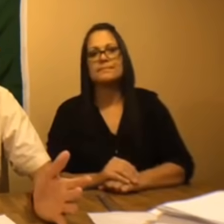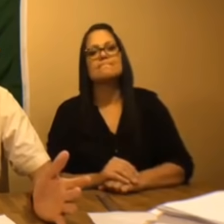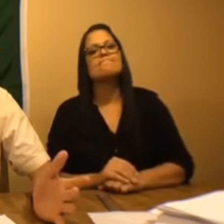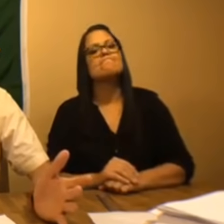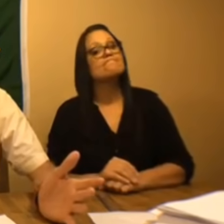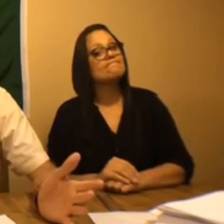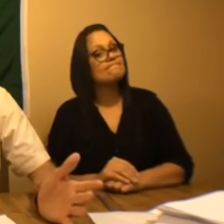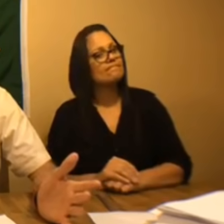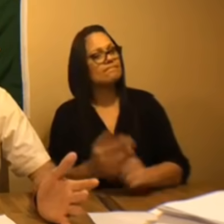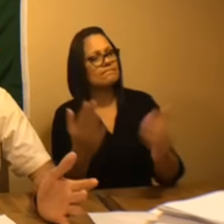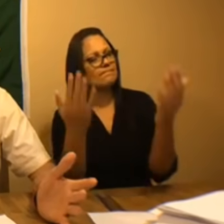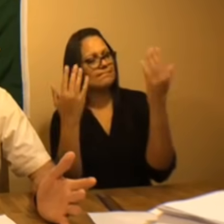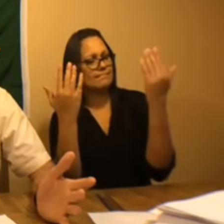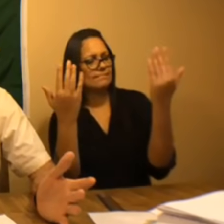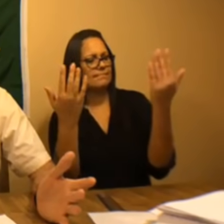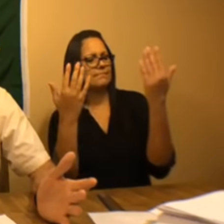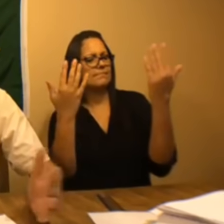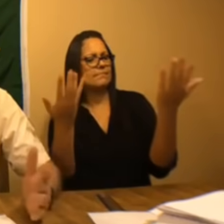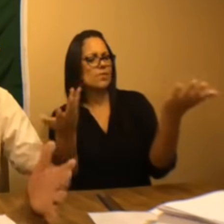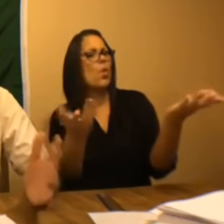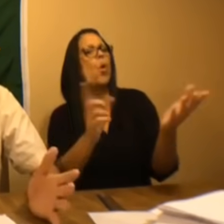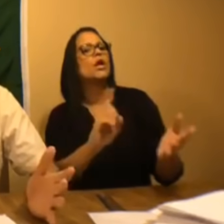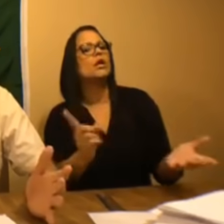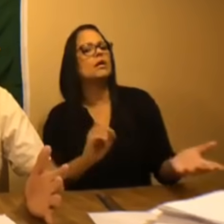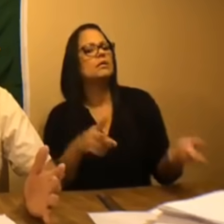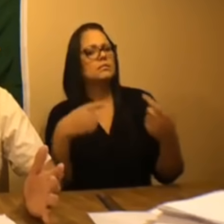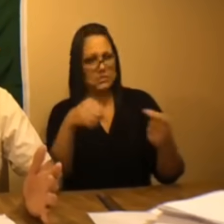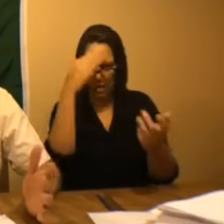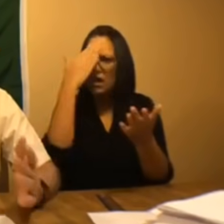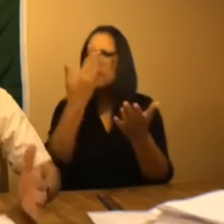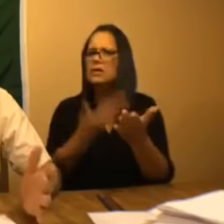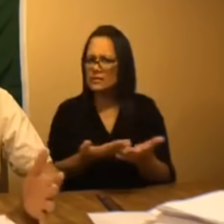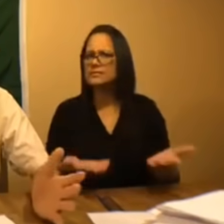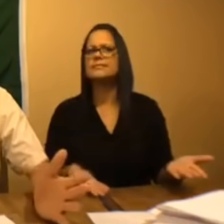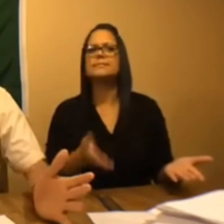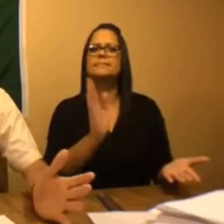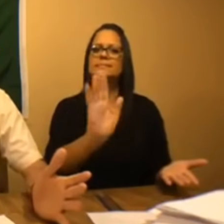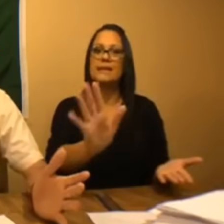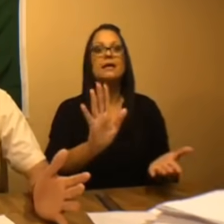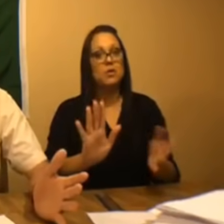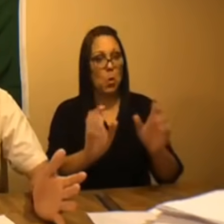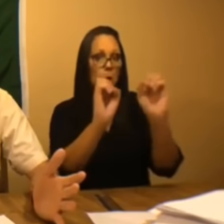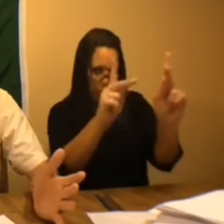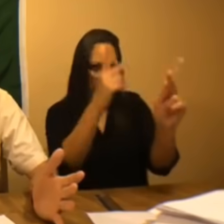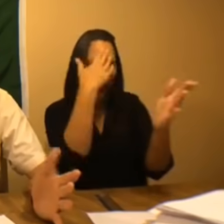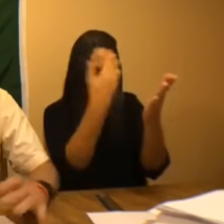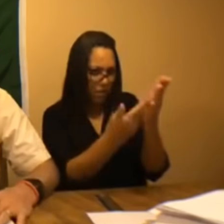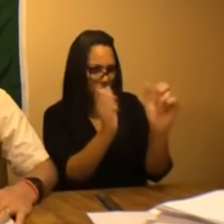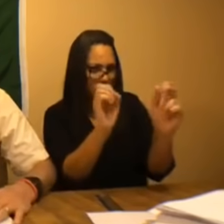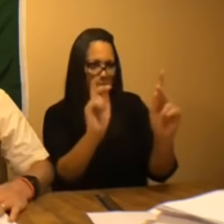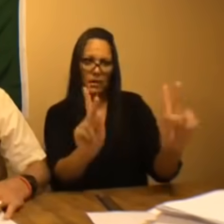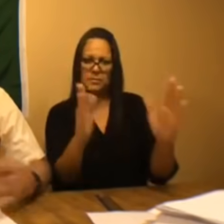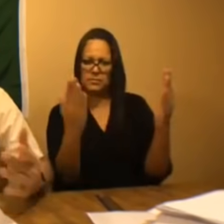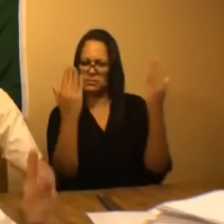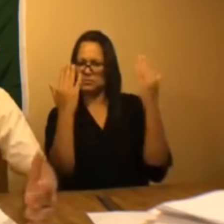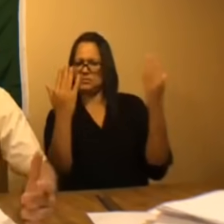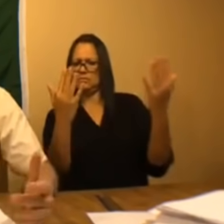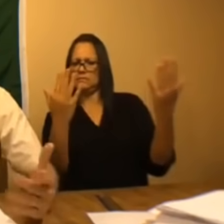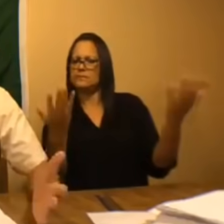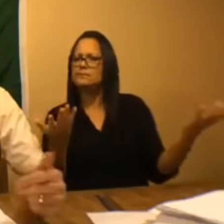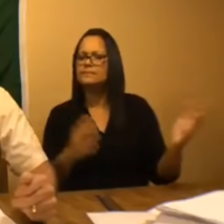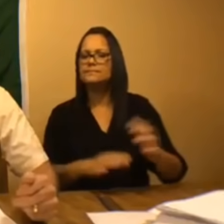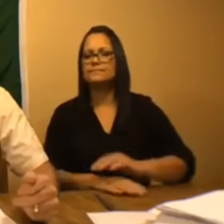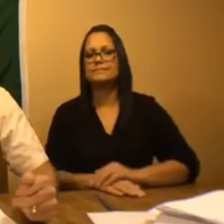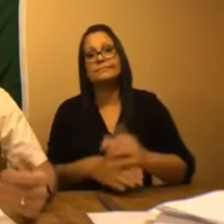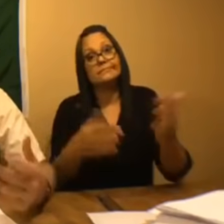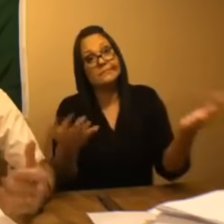Temos que desconfiar ou não temos? Nós temos que acreditar. Mas acreditar desconfiando. Tá? E o que está em jogo?